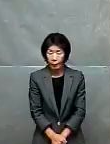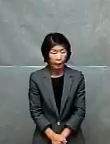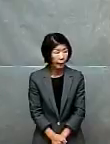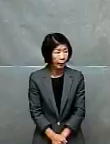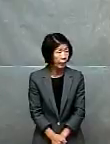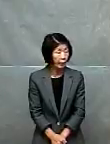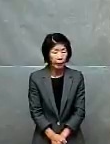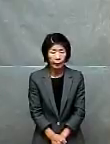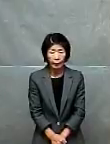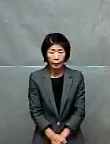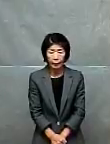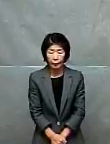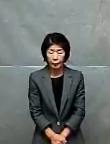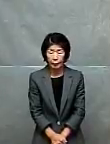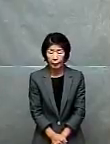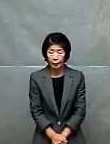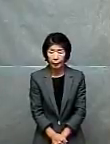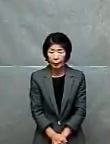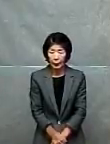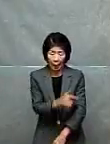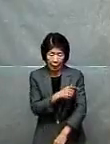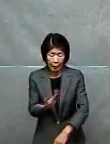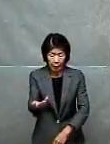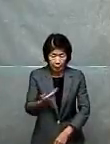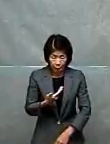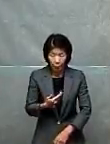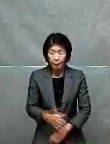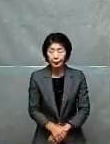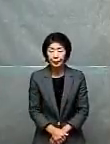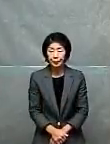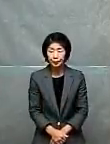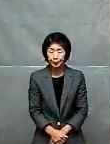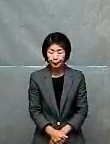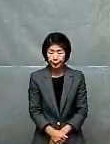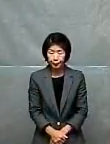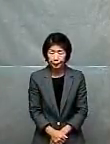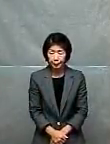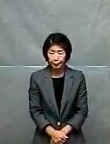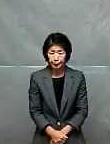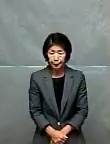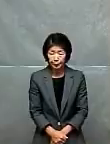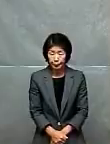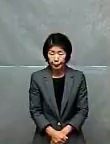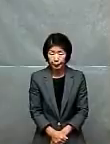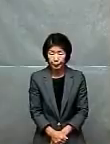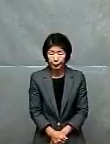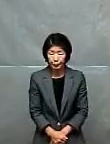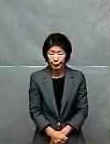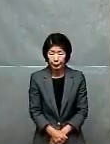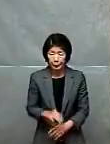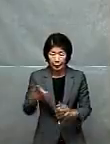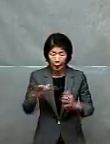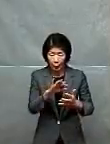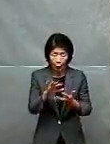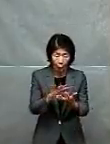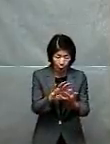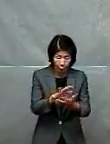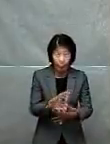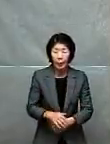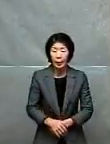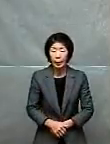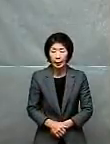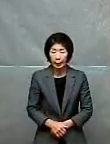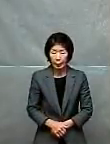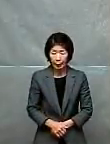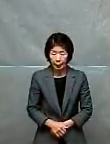時間もだいぶ経ってますので、はい、簡潔にお願いします。 山形新聞田中です。何度もすみません、はい、ちょっと議論がちょっと知っていたか知らないかとかっていう方向